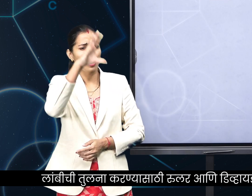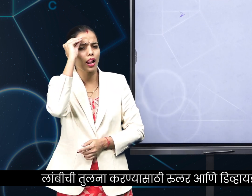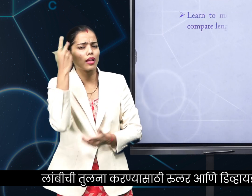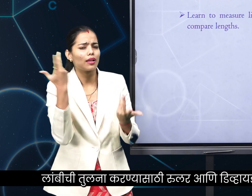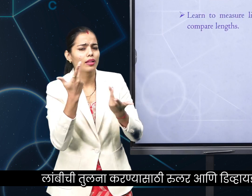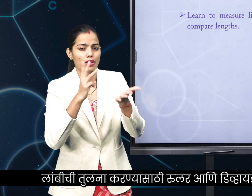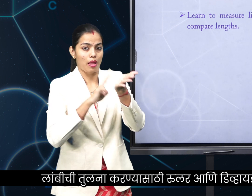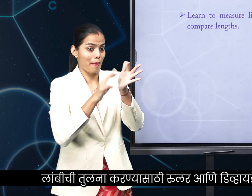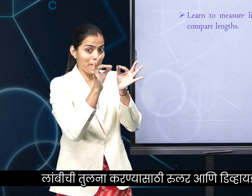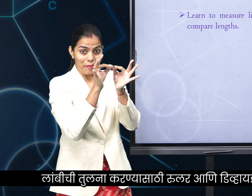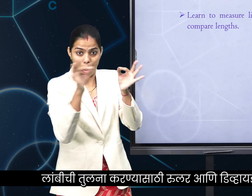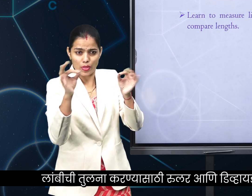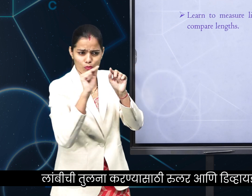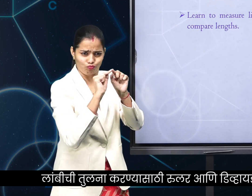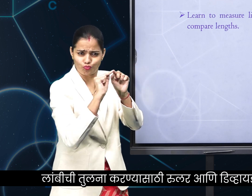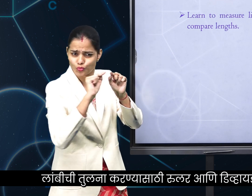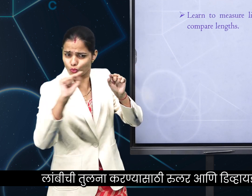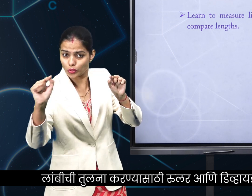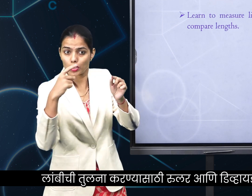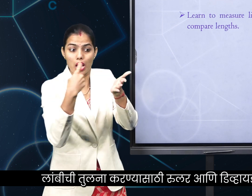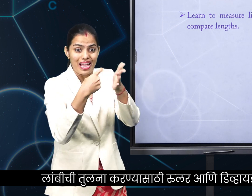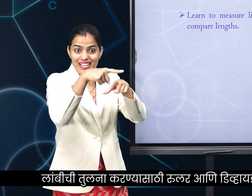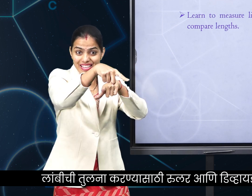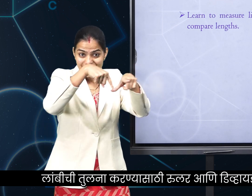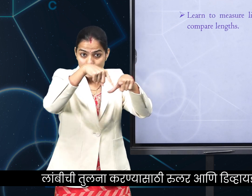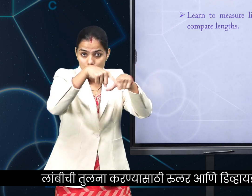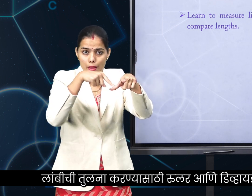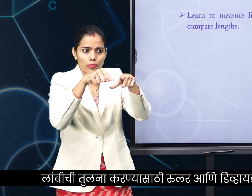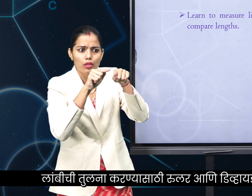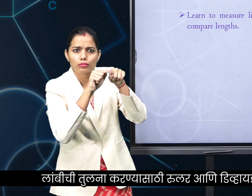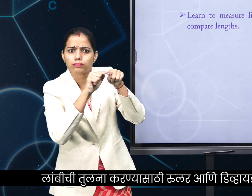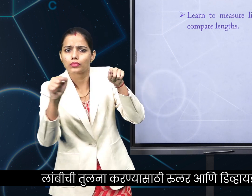लांबीची तुलना करण्यासाठी रुलर आणि डिवायडर वापरून रेषाखंड मोजायला शिका.